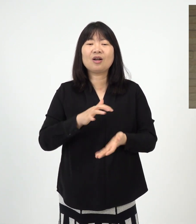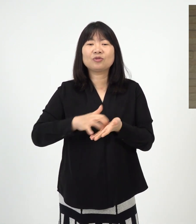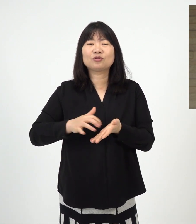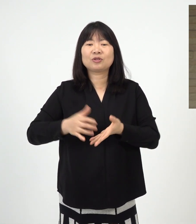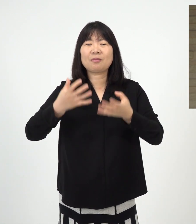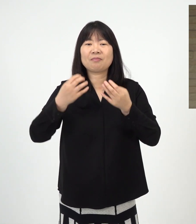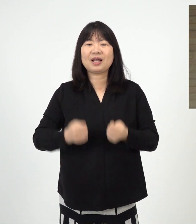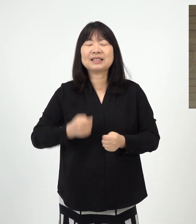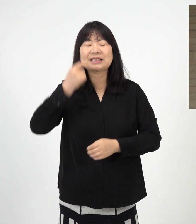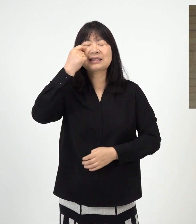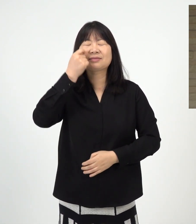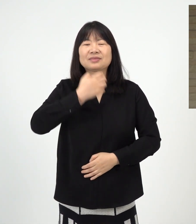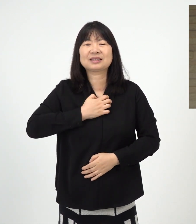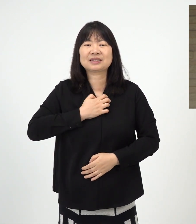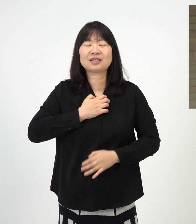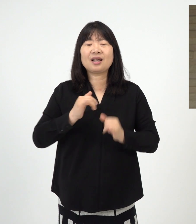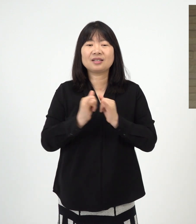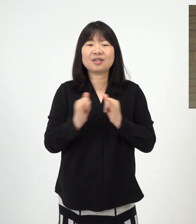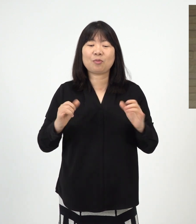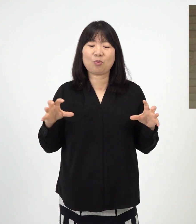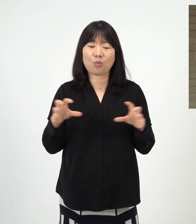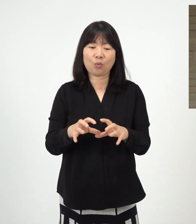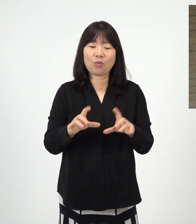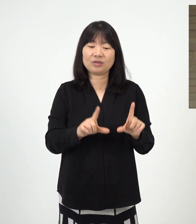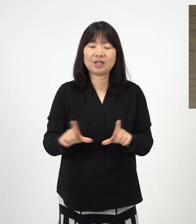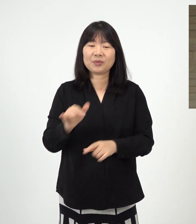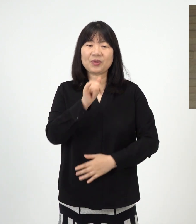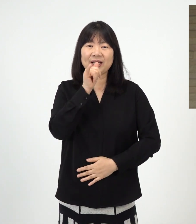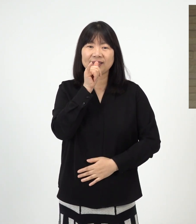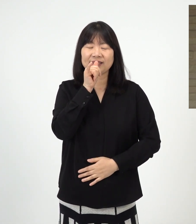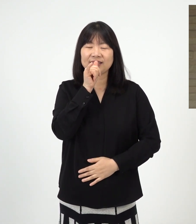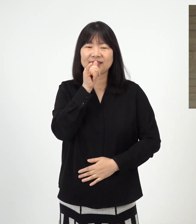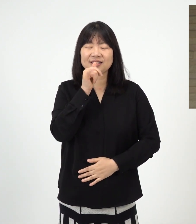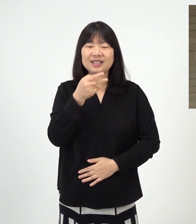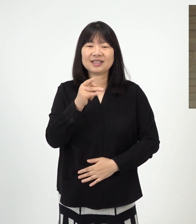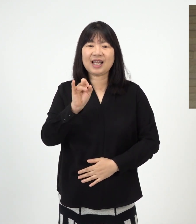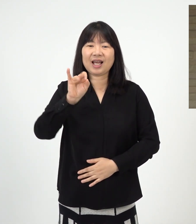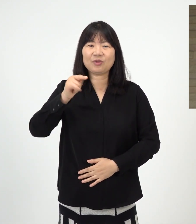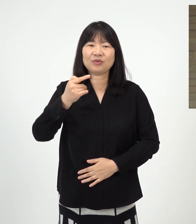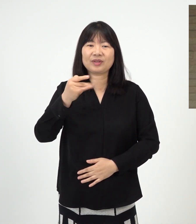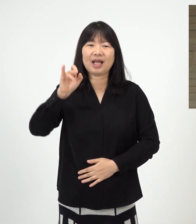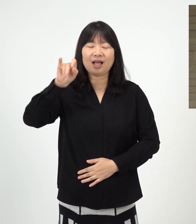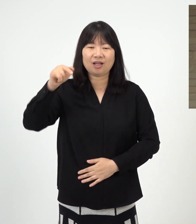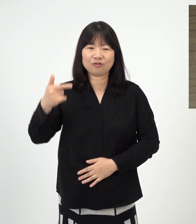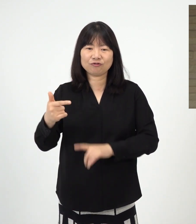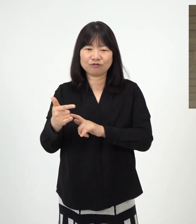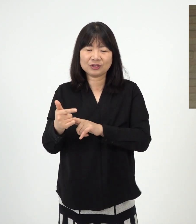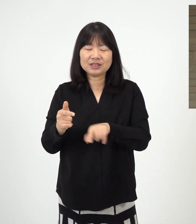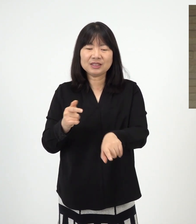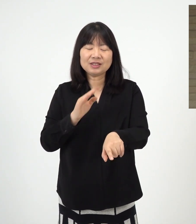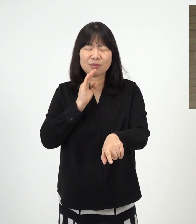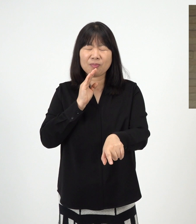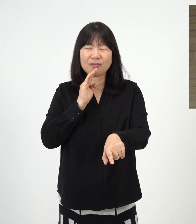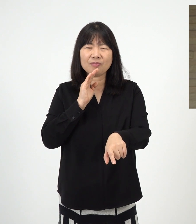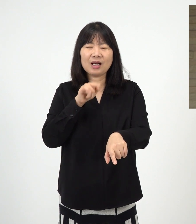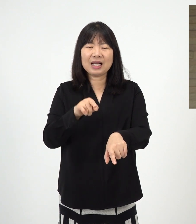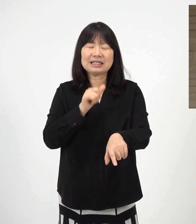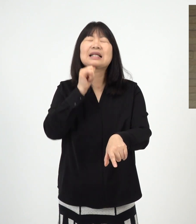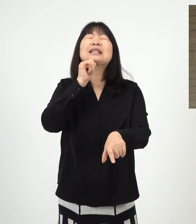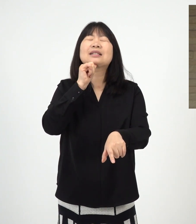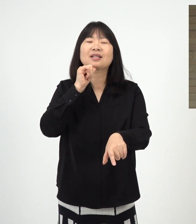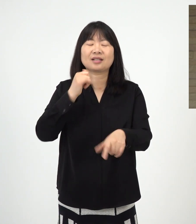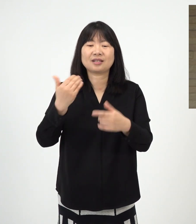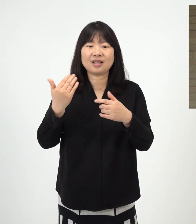수많은 슬픈 인상의 군상들이 모여 사는 그 다운타운, 그것도 슬럼가에 가까운 현장으로